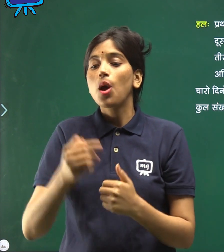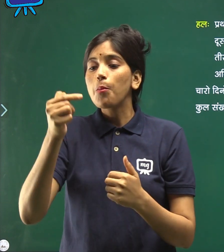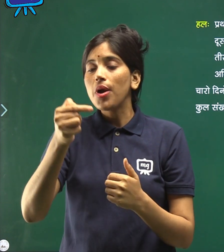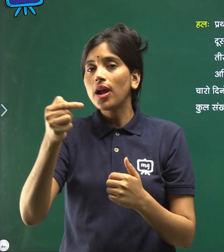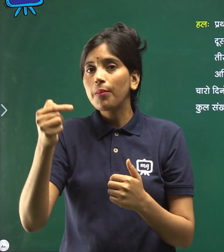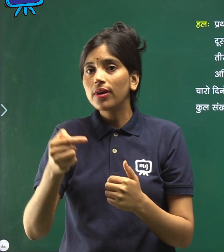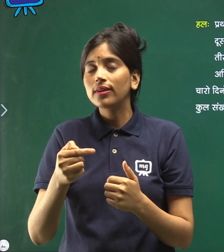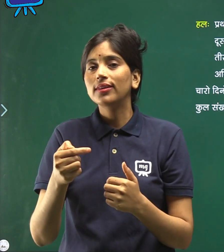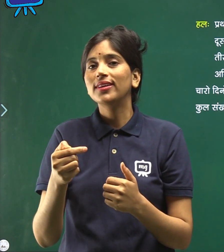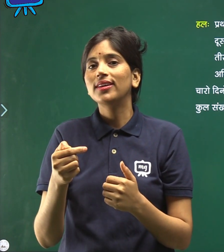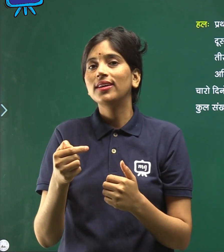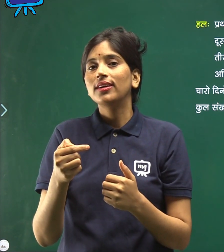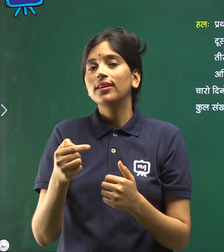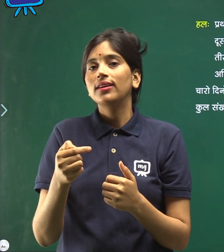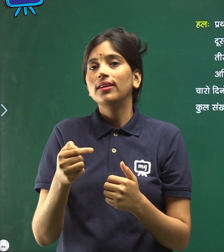बराबर